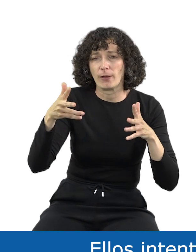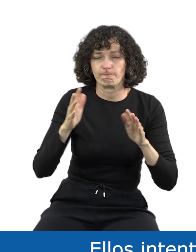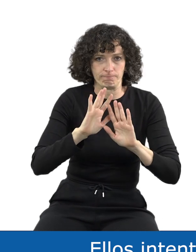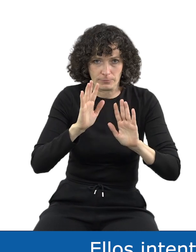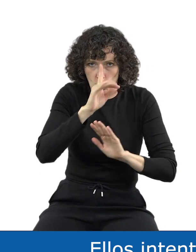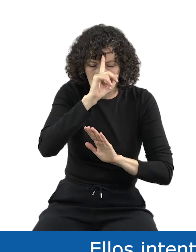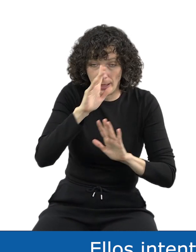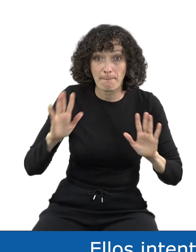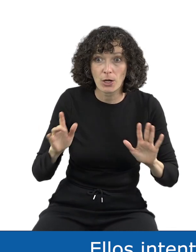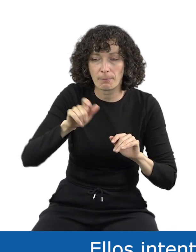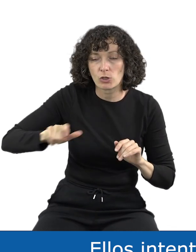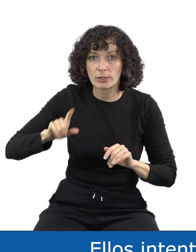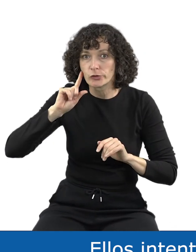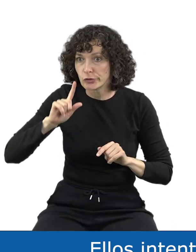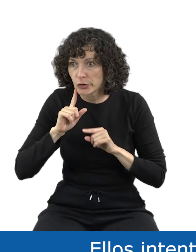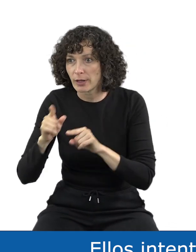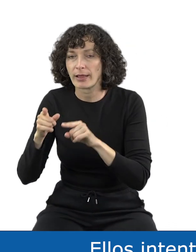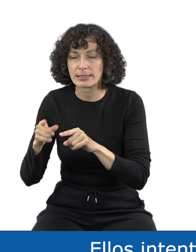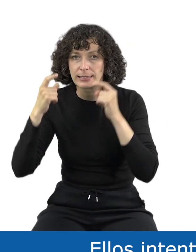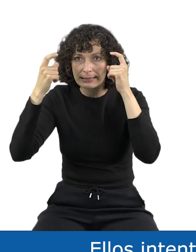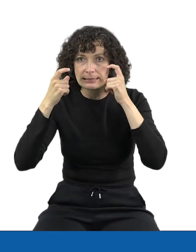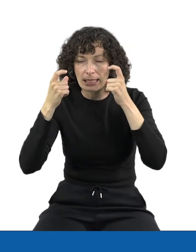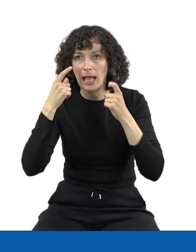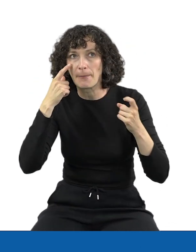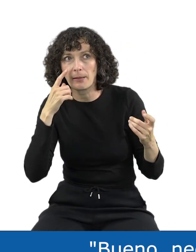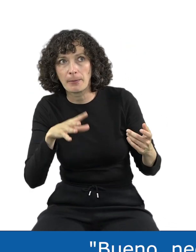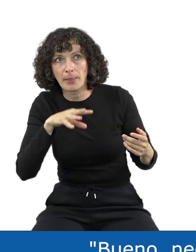Ellos intentaban en esa manera entender, facilitar, decir, bueno,